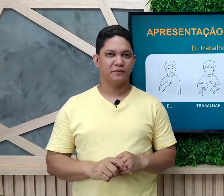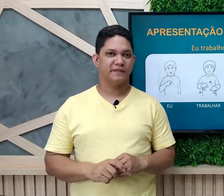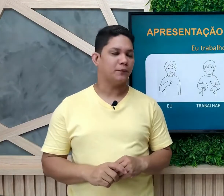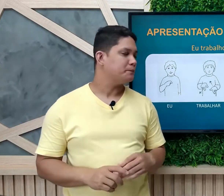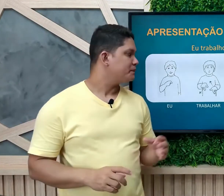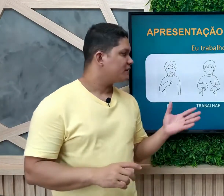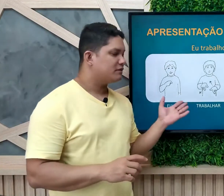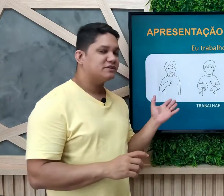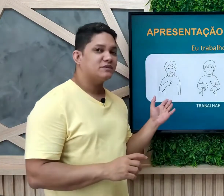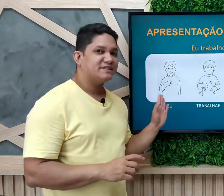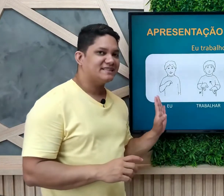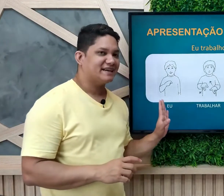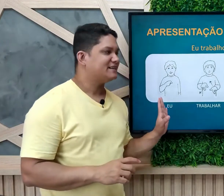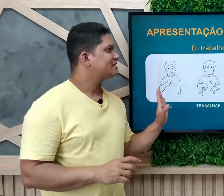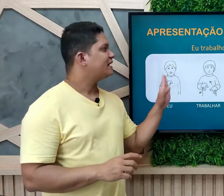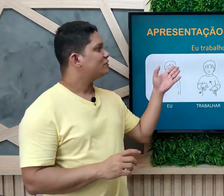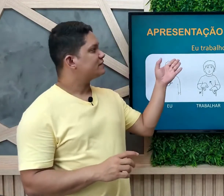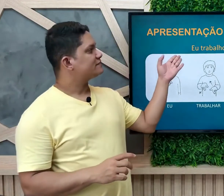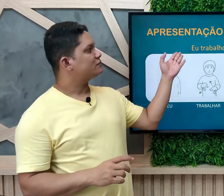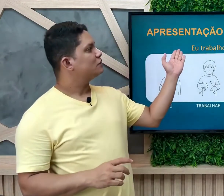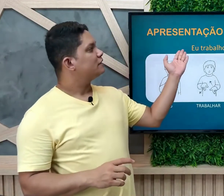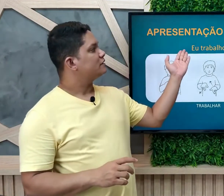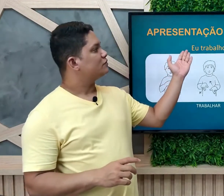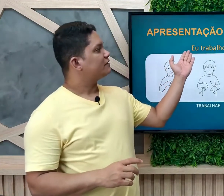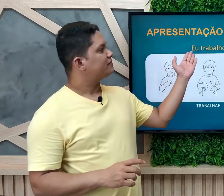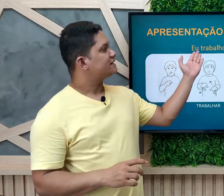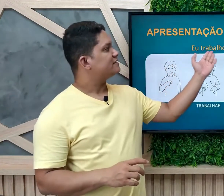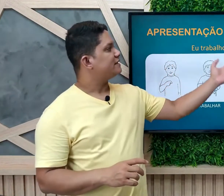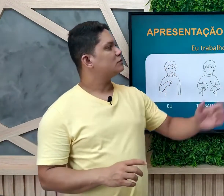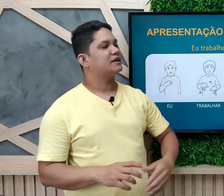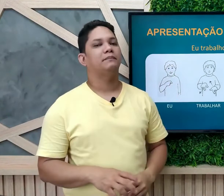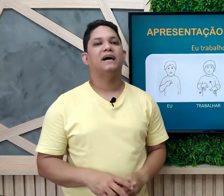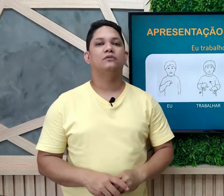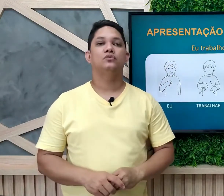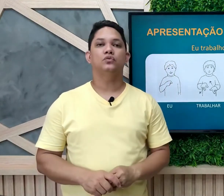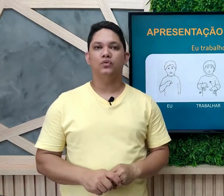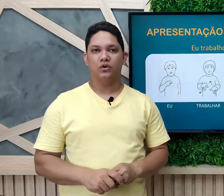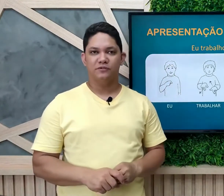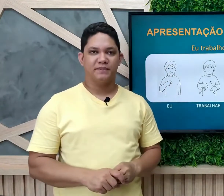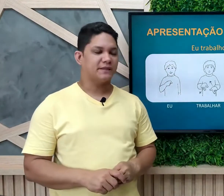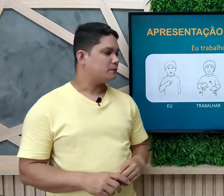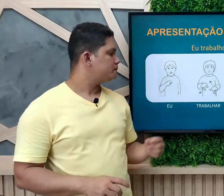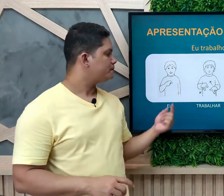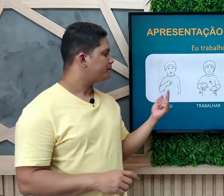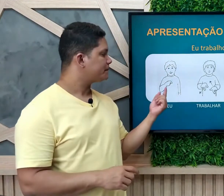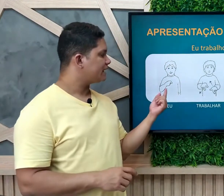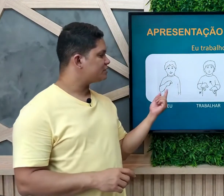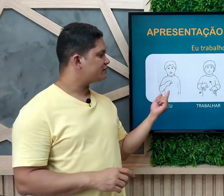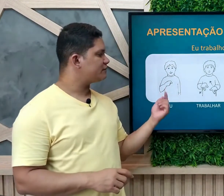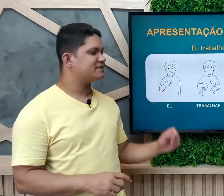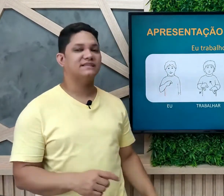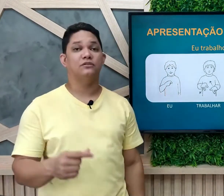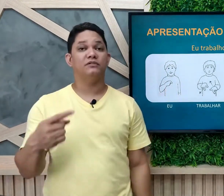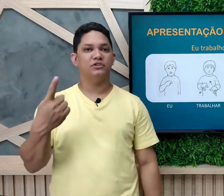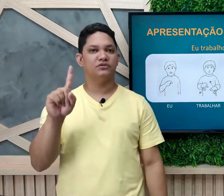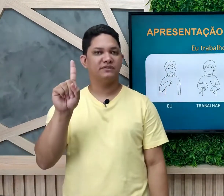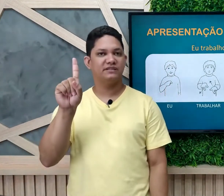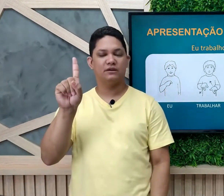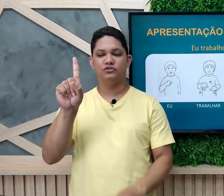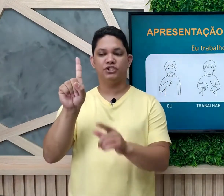hospital. Vamos aos sinais da oração ou da frase eu trabalho no hospital. A gente vai precisar novamente do sinal de